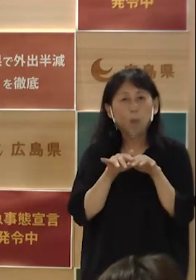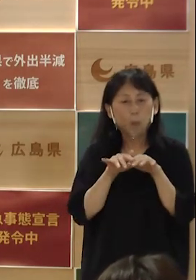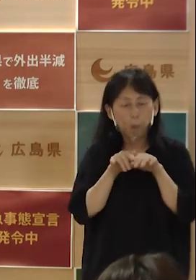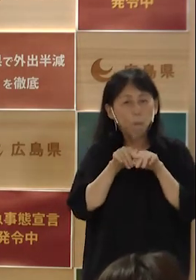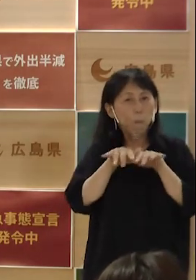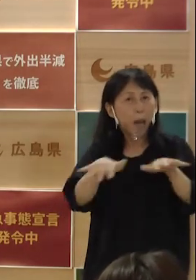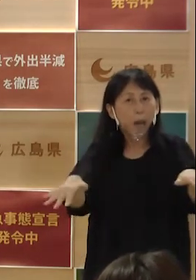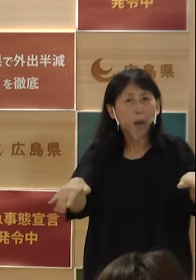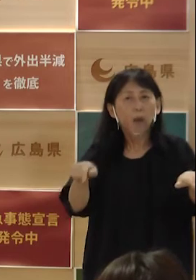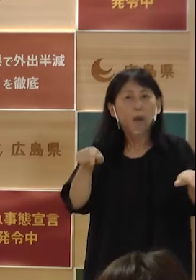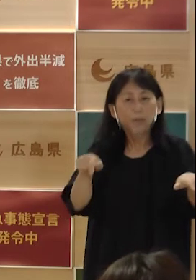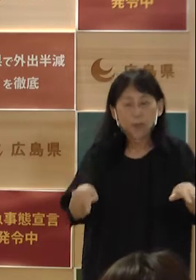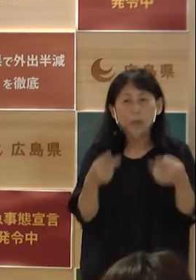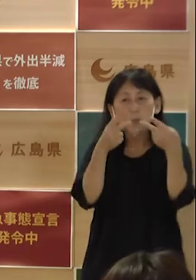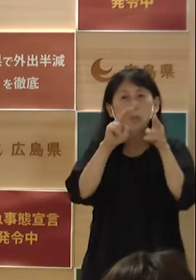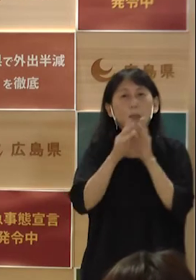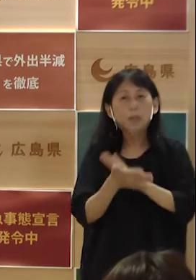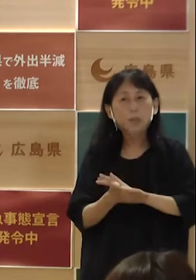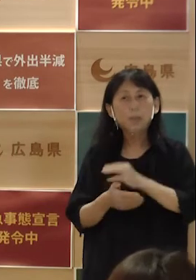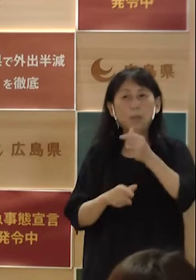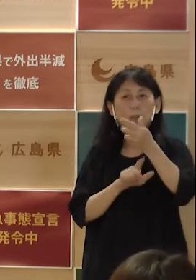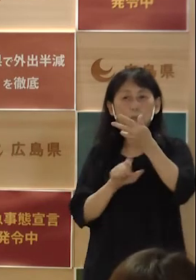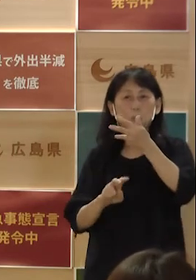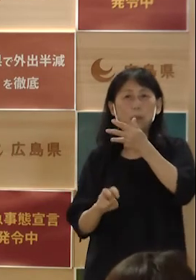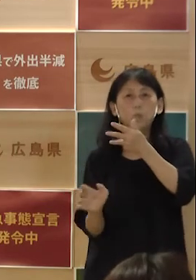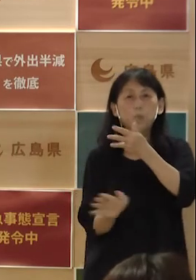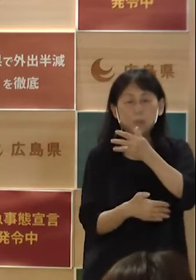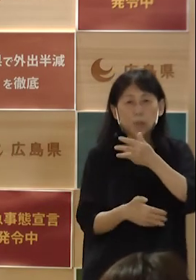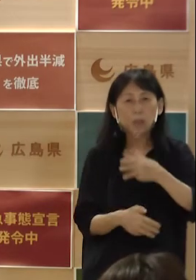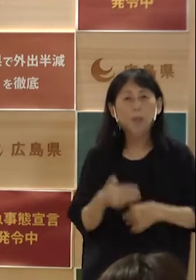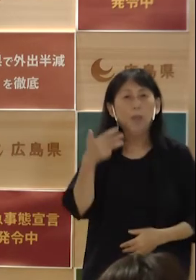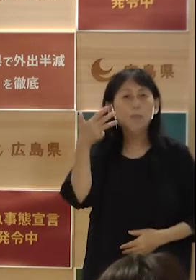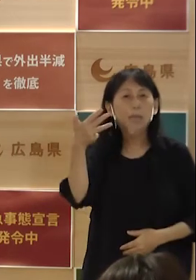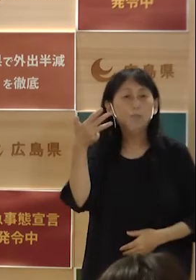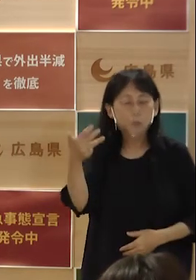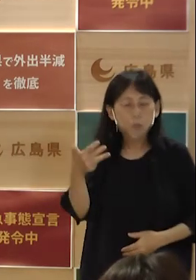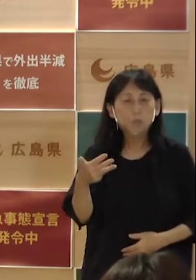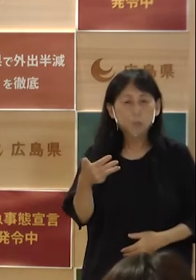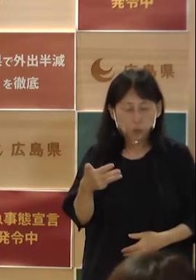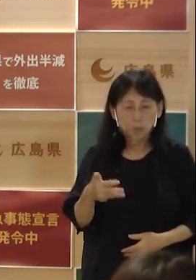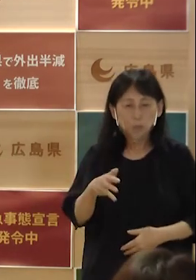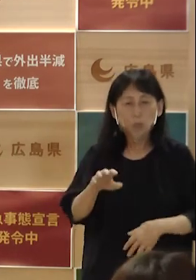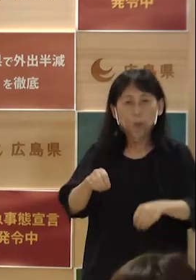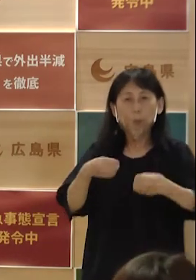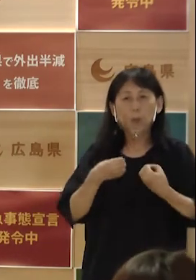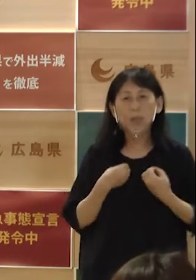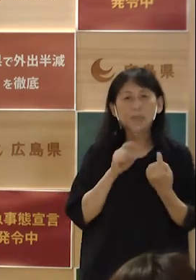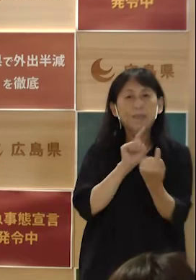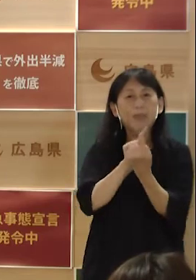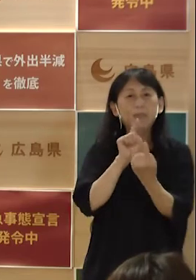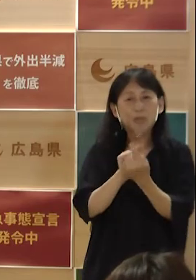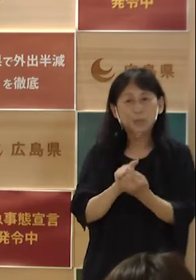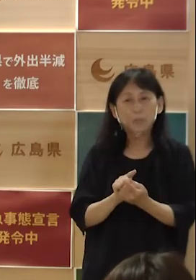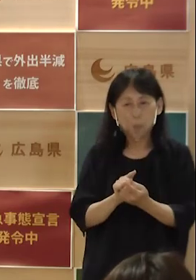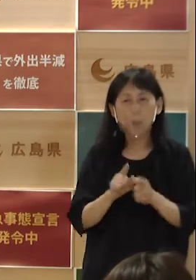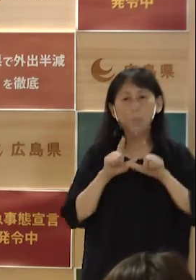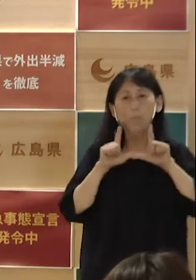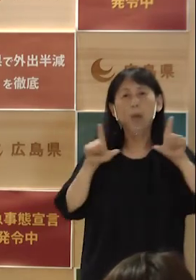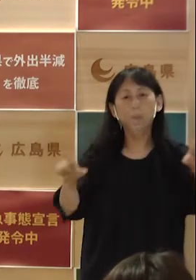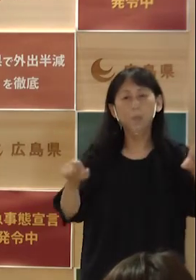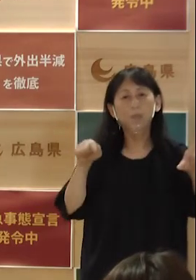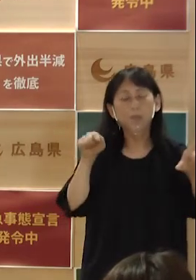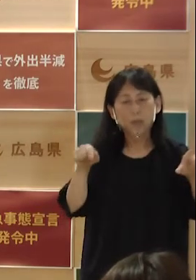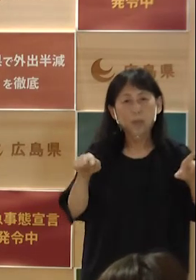な感染拡大を受けて、県では8月20日から8つの徹底した感染対策を県民に求めていました。その効果についてどの